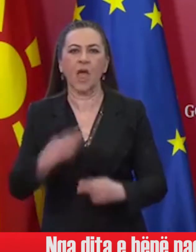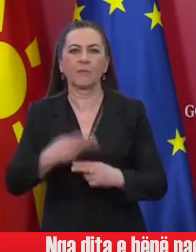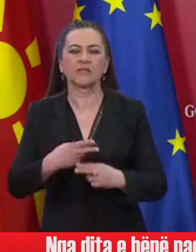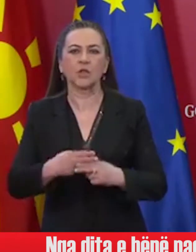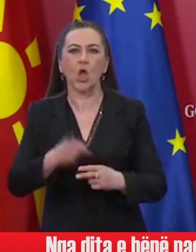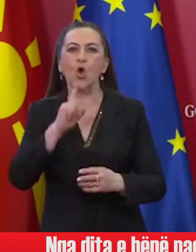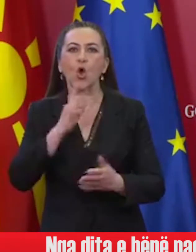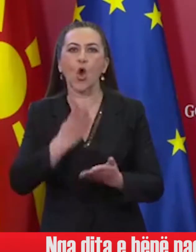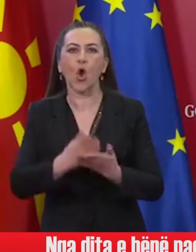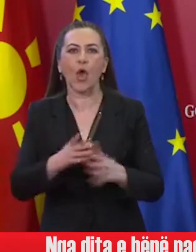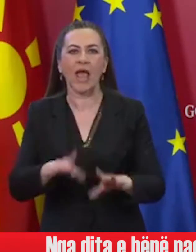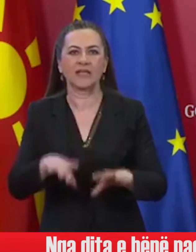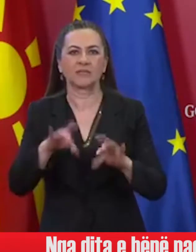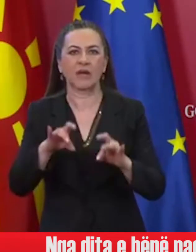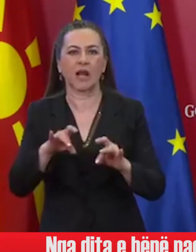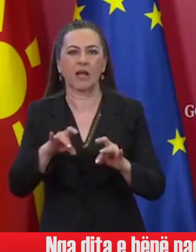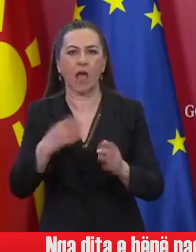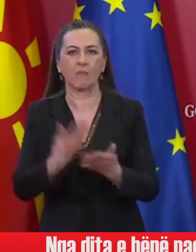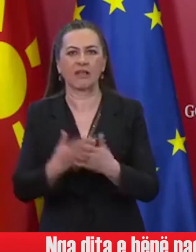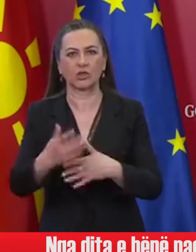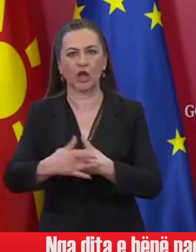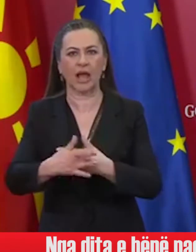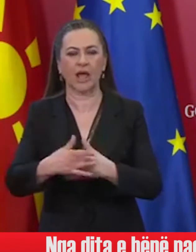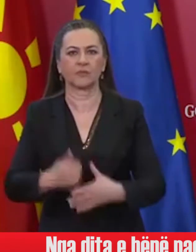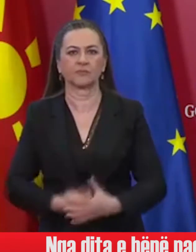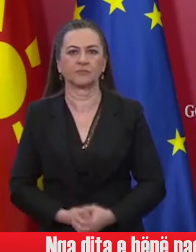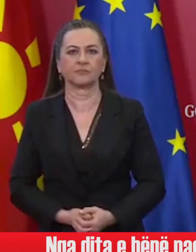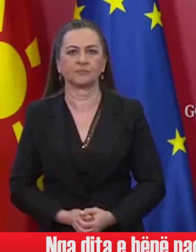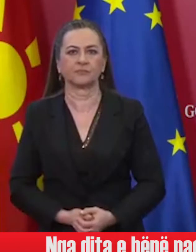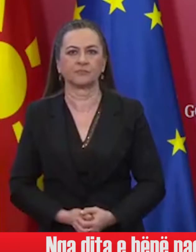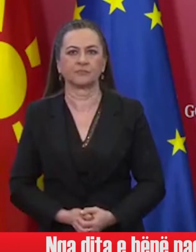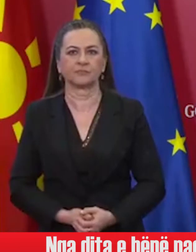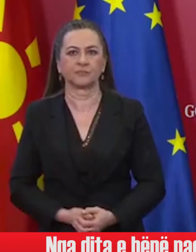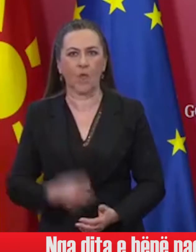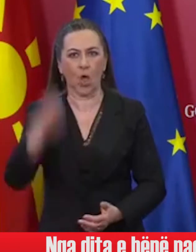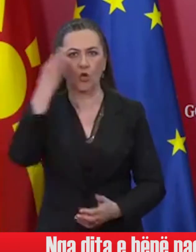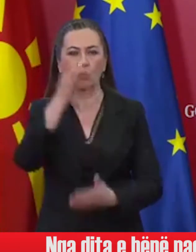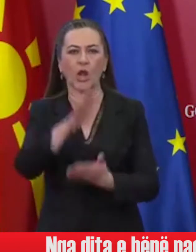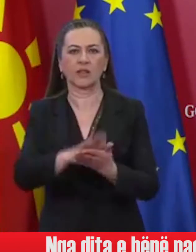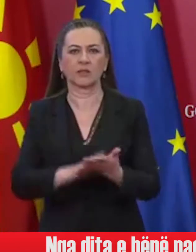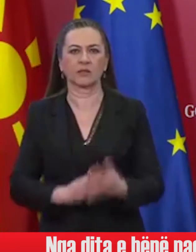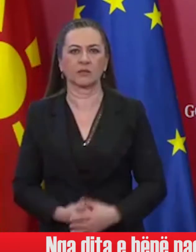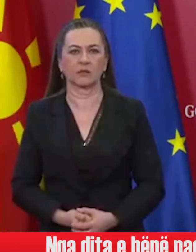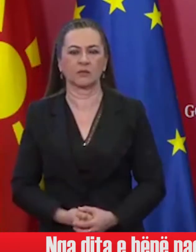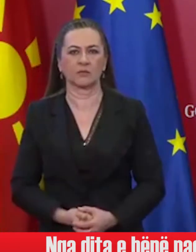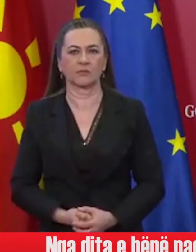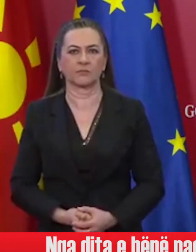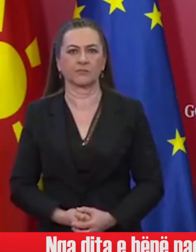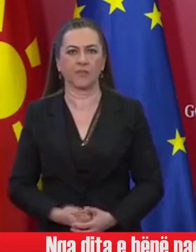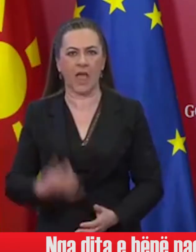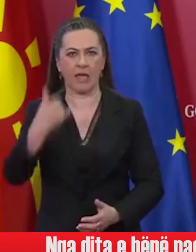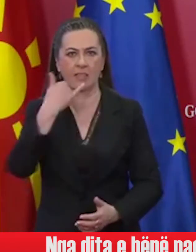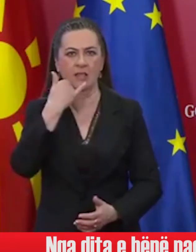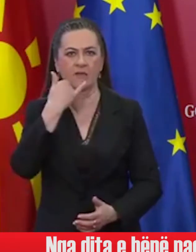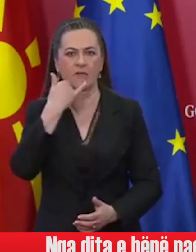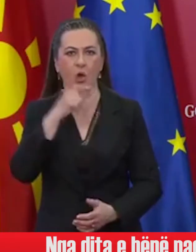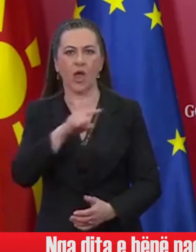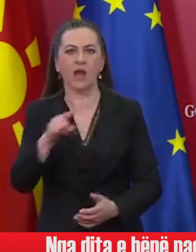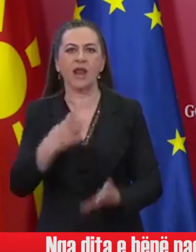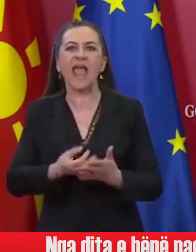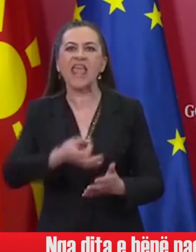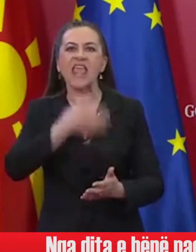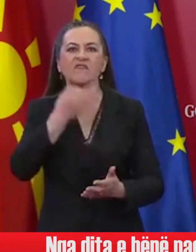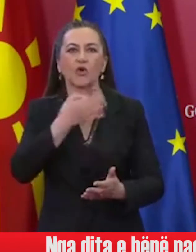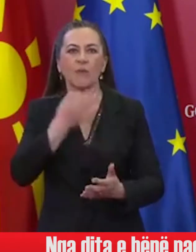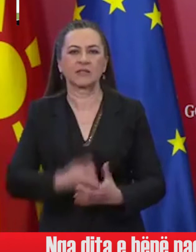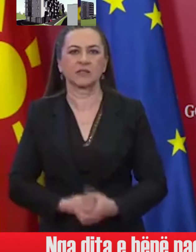пациенти кои што ги избрале за матичен лекар. Што значи дека од понеделник, освен на телефонските линии за